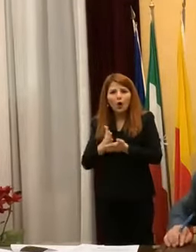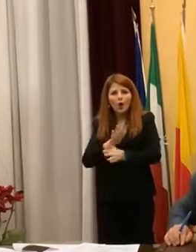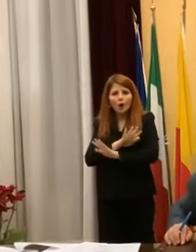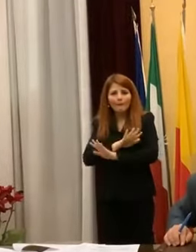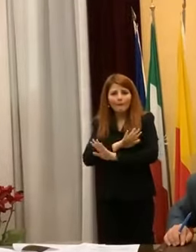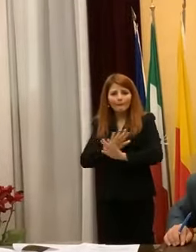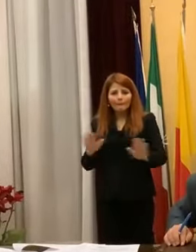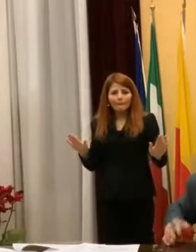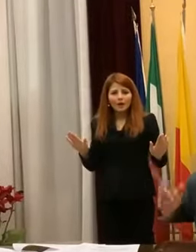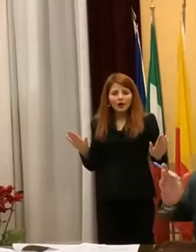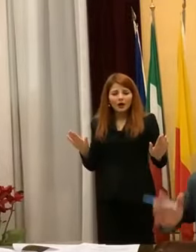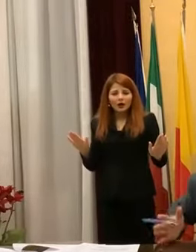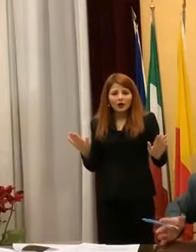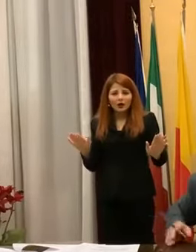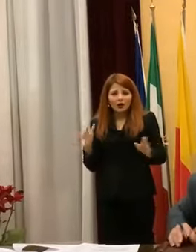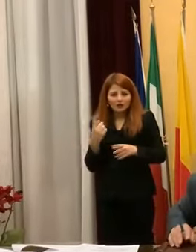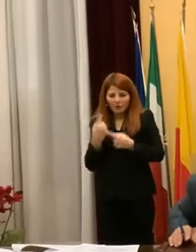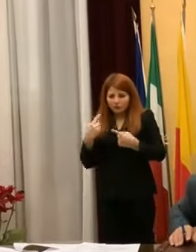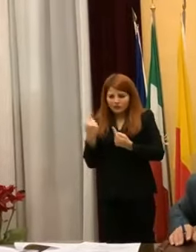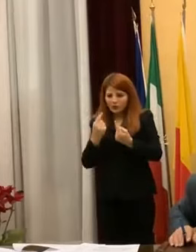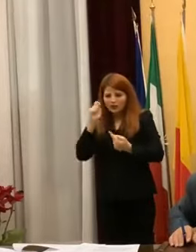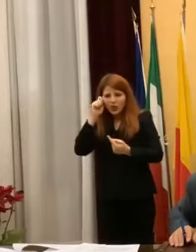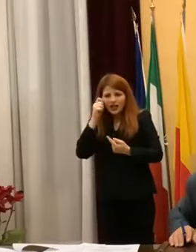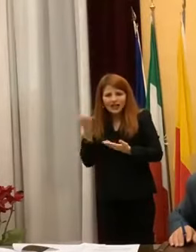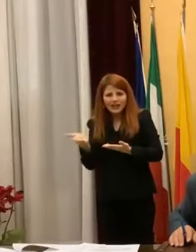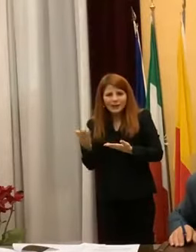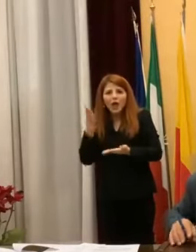che mi era rimasto, la denuncia pubblica.